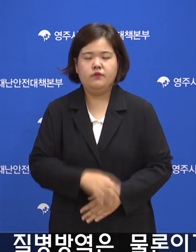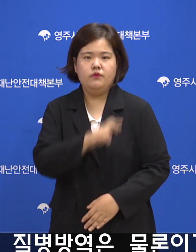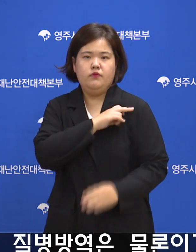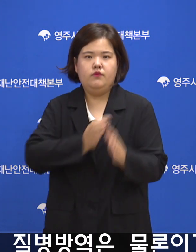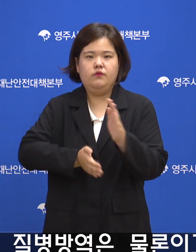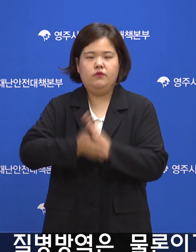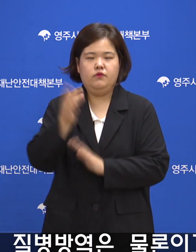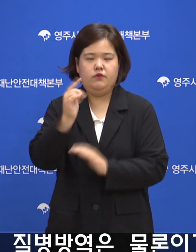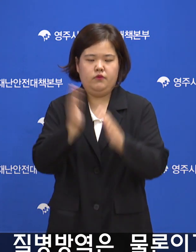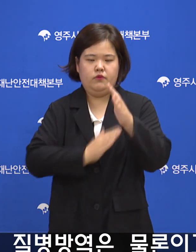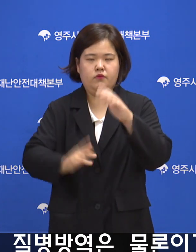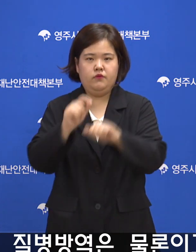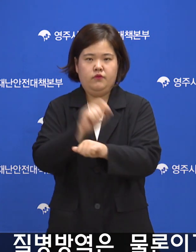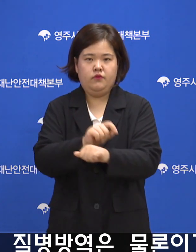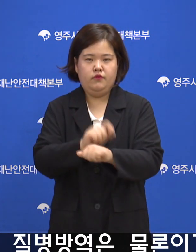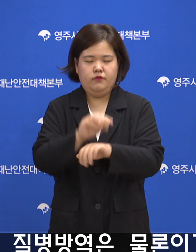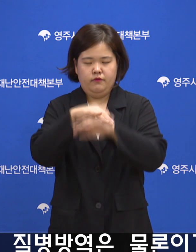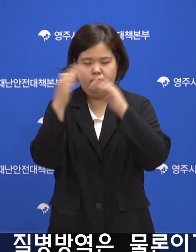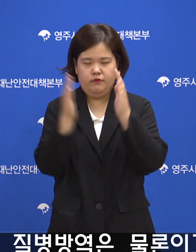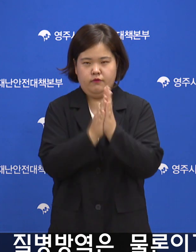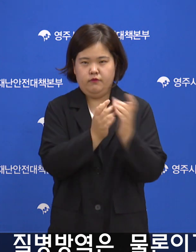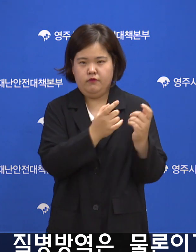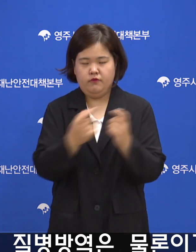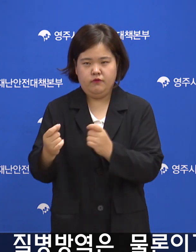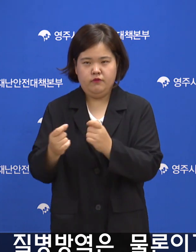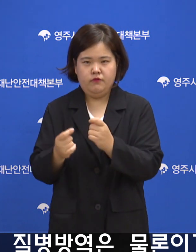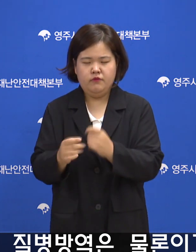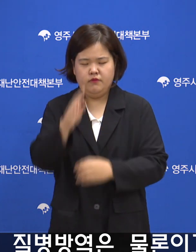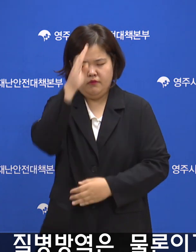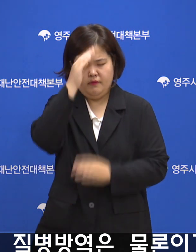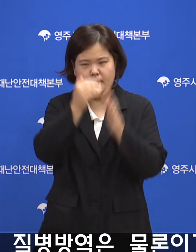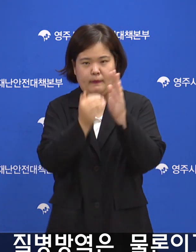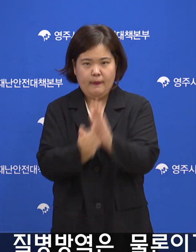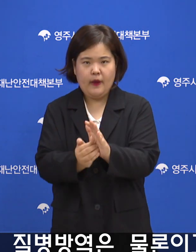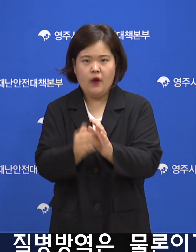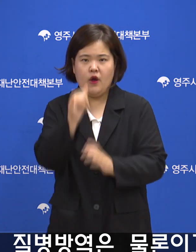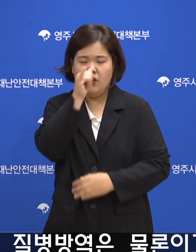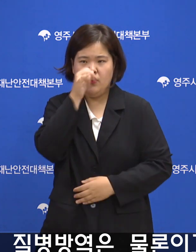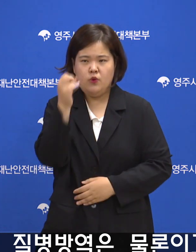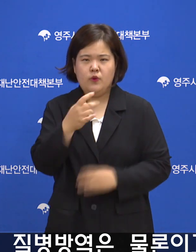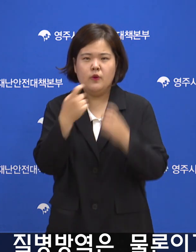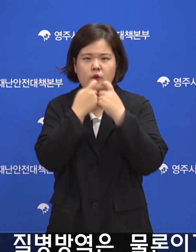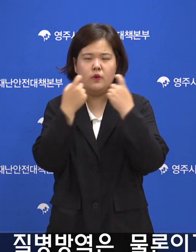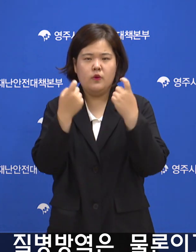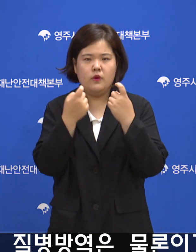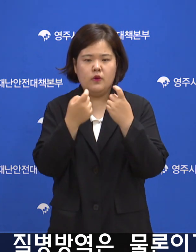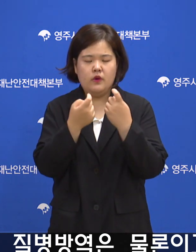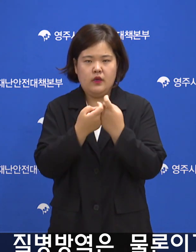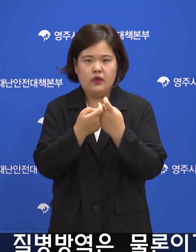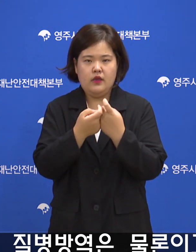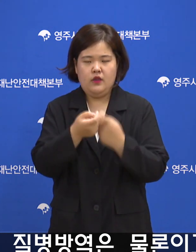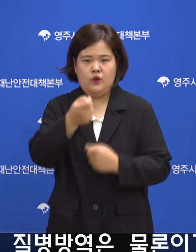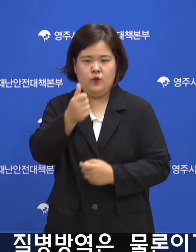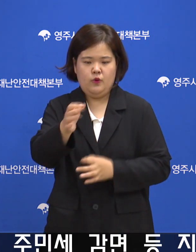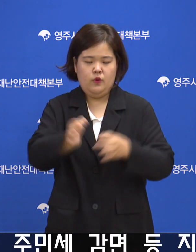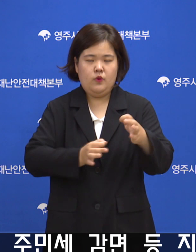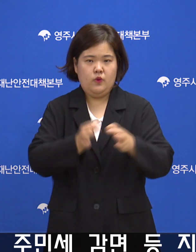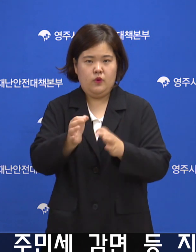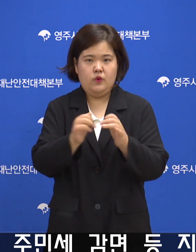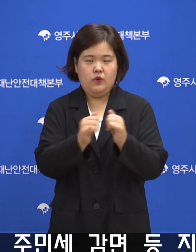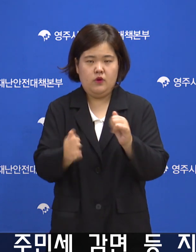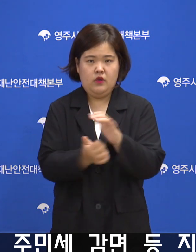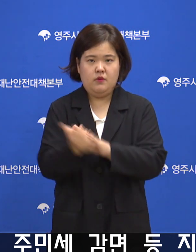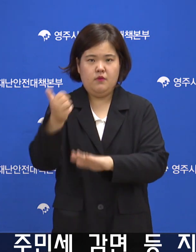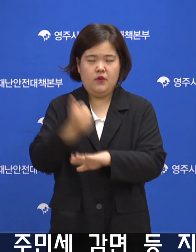시는 전 행정력을 동원하여 질병 방역은 물론이고 소상공인 희망 회복 자금의